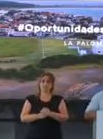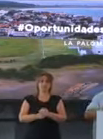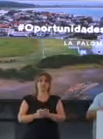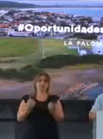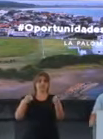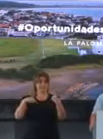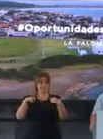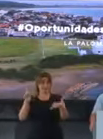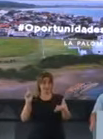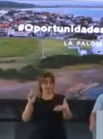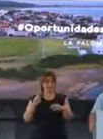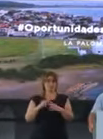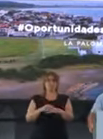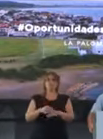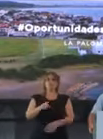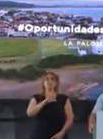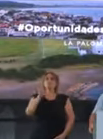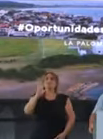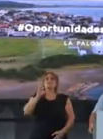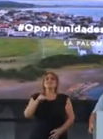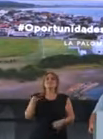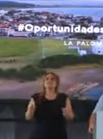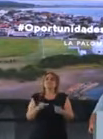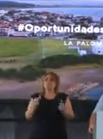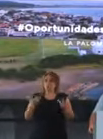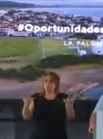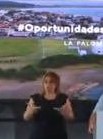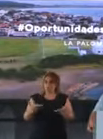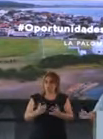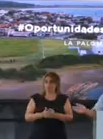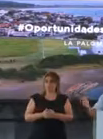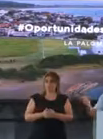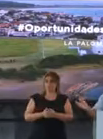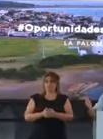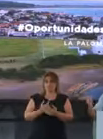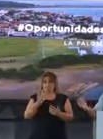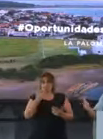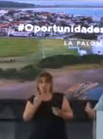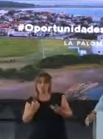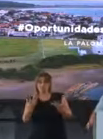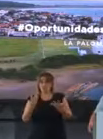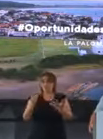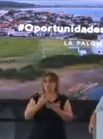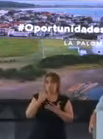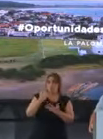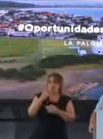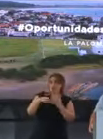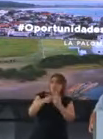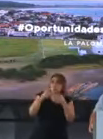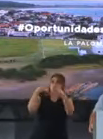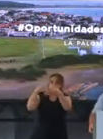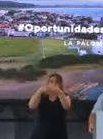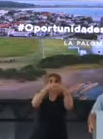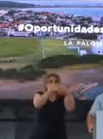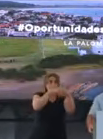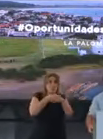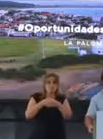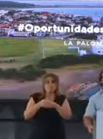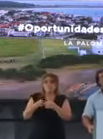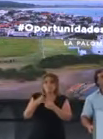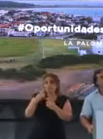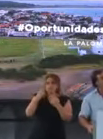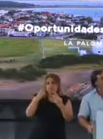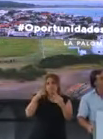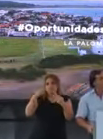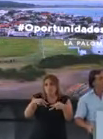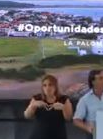tanto, ¿saben lo que estamos haciendo? Estamos viendo los documentos de los otros partidos. Estamos